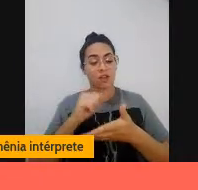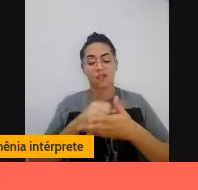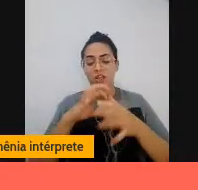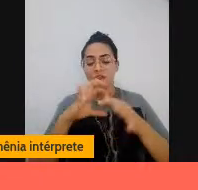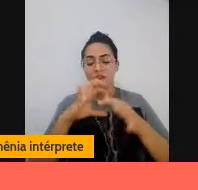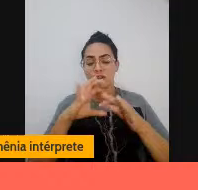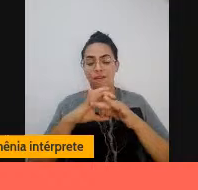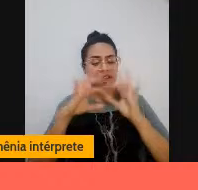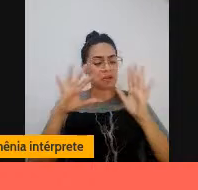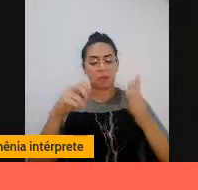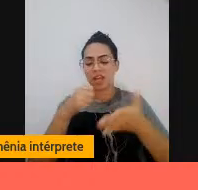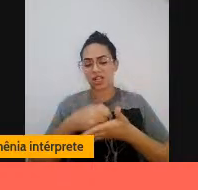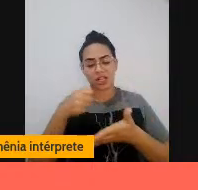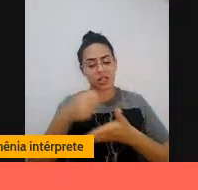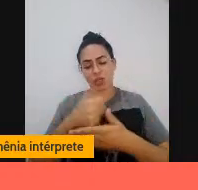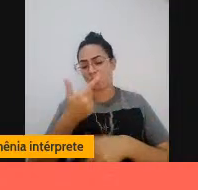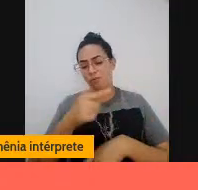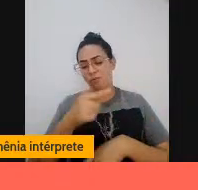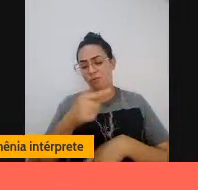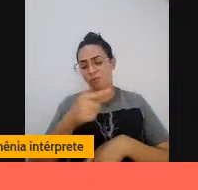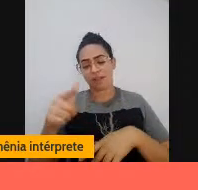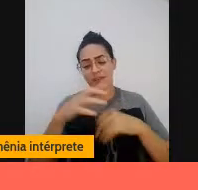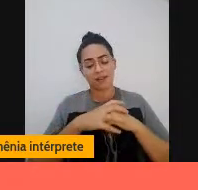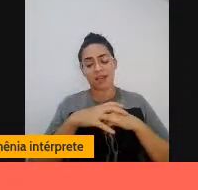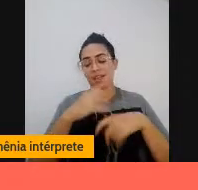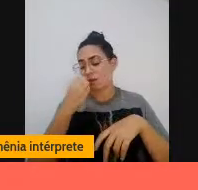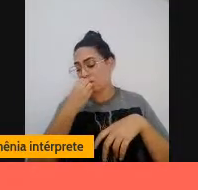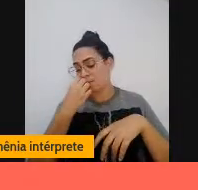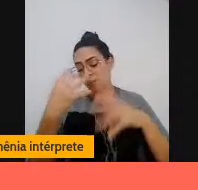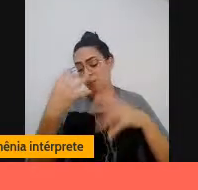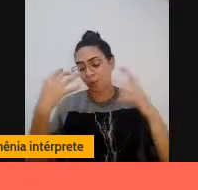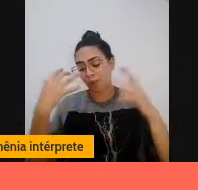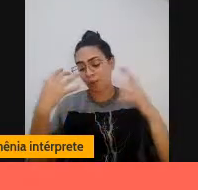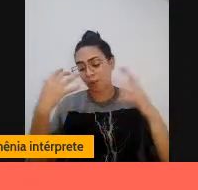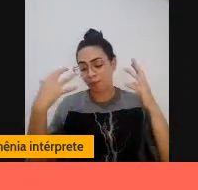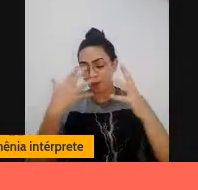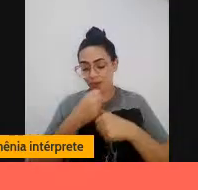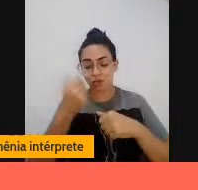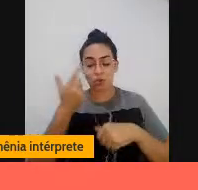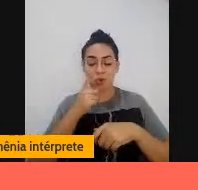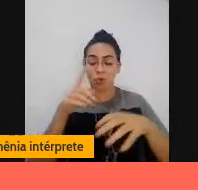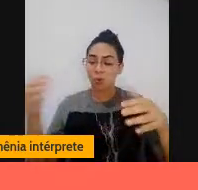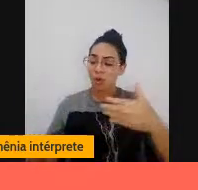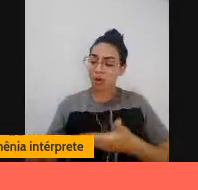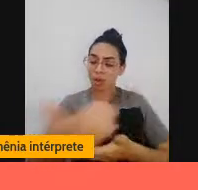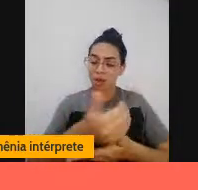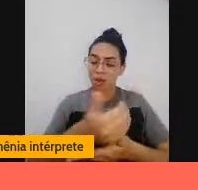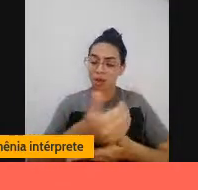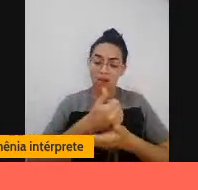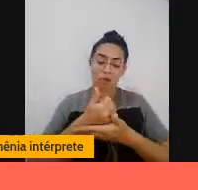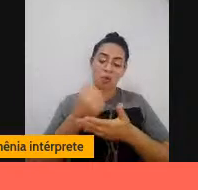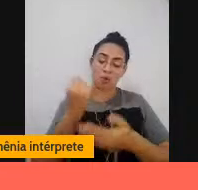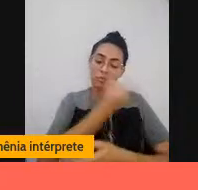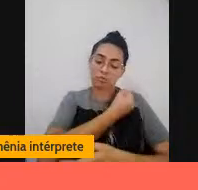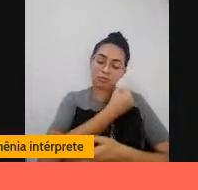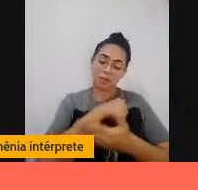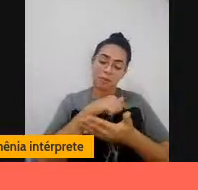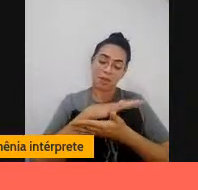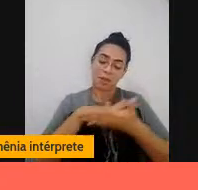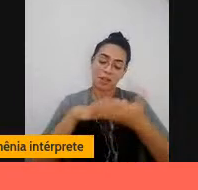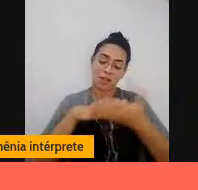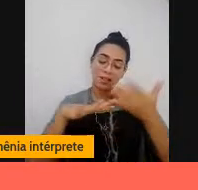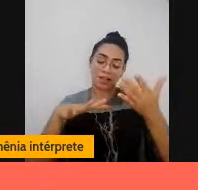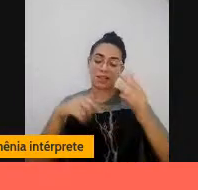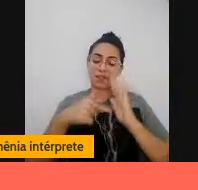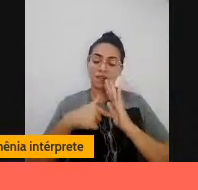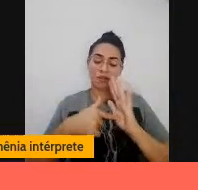obrigatoriedade, né? Então isso foi muito bonito e consegui reunir a quantidade de trabalhos que foram apresentados